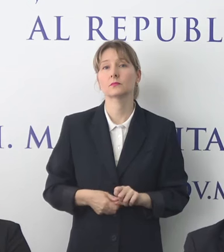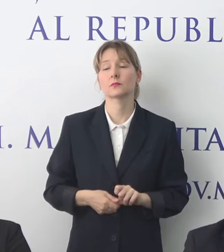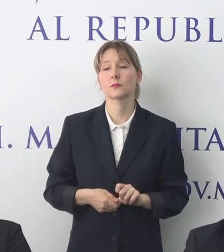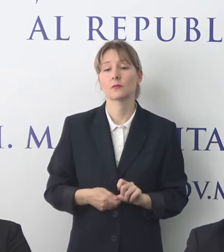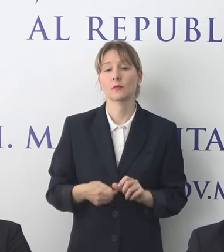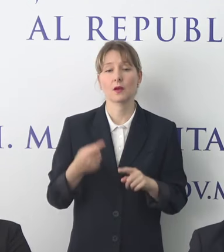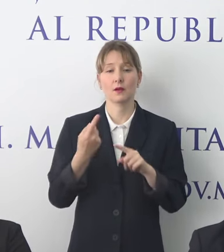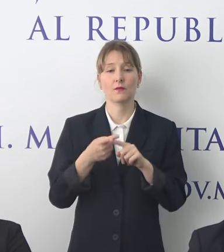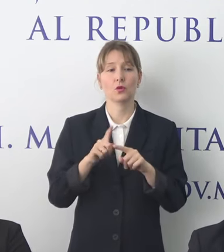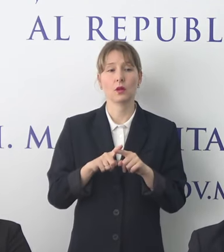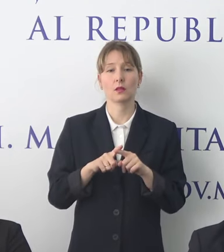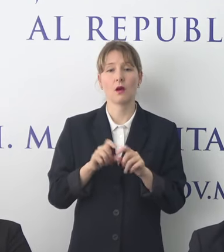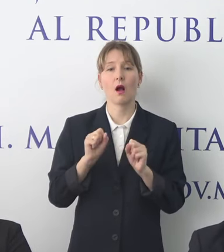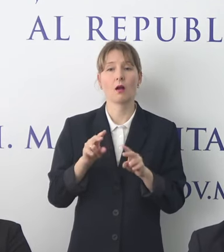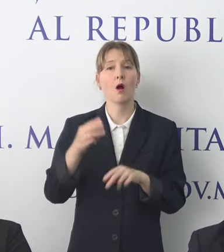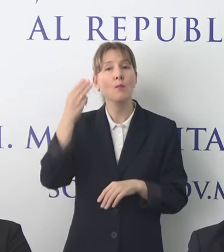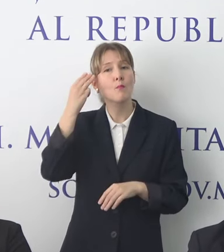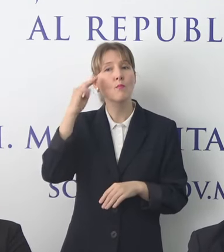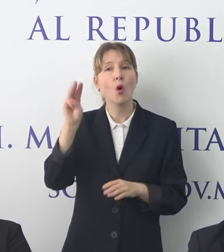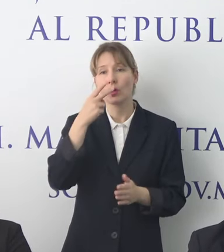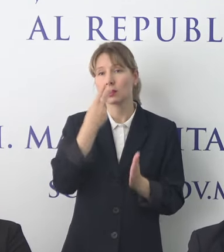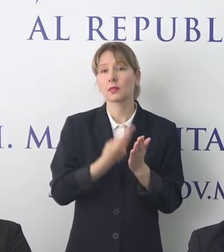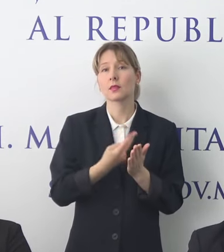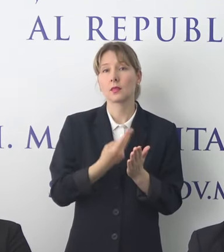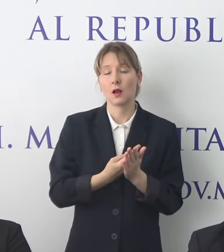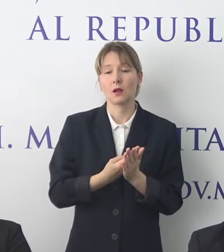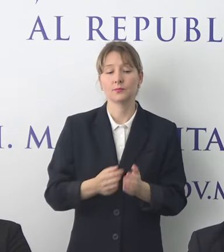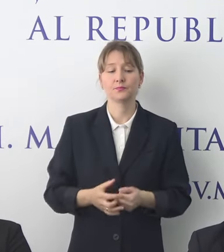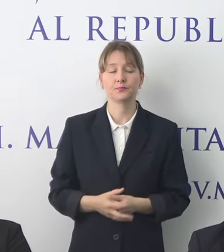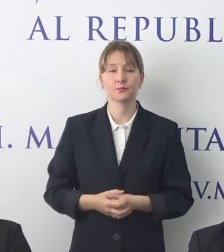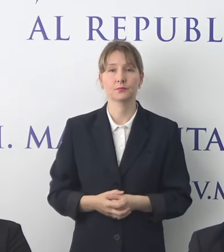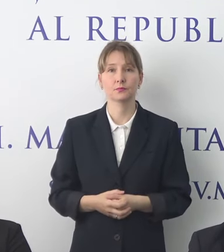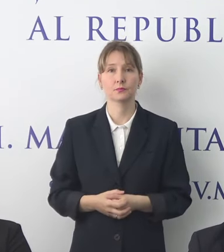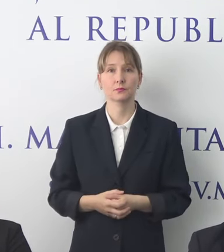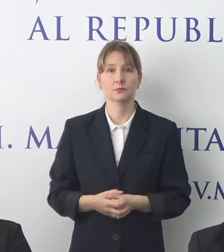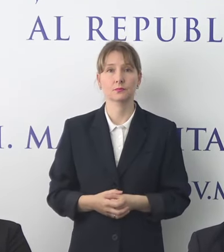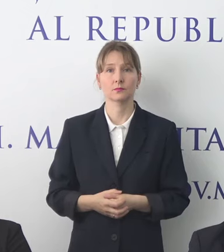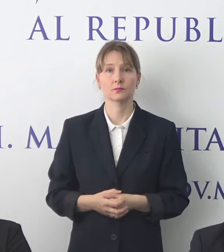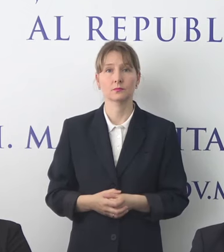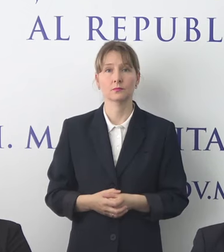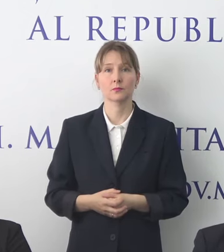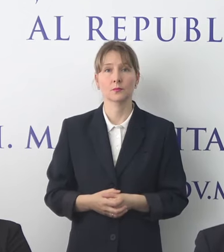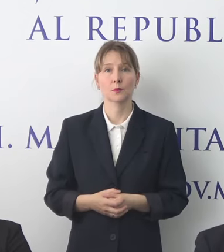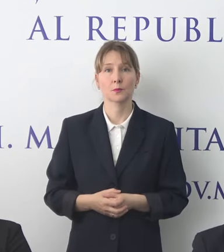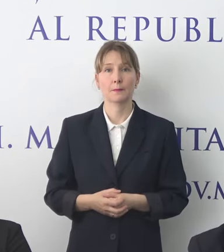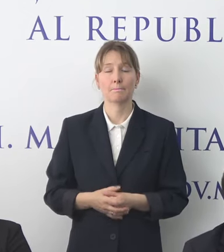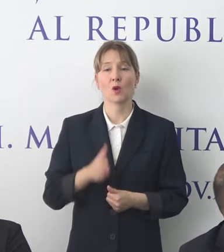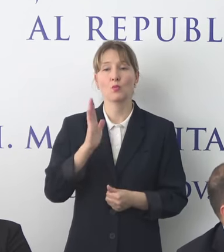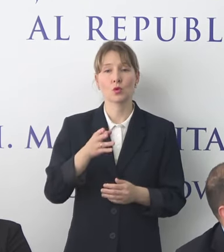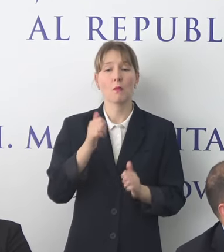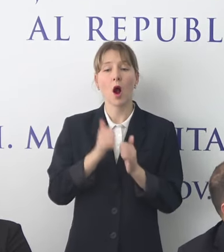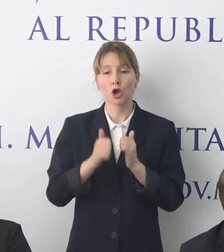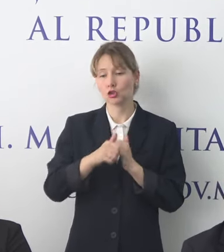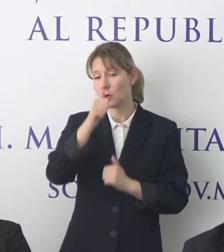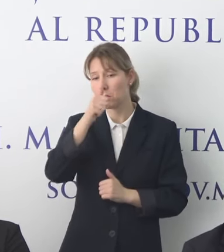de raport pe care îl vom examina la nivel de minister în fiecare lună